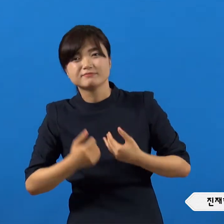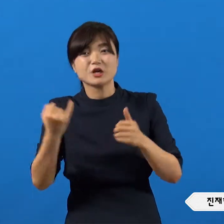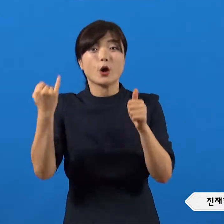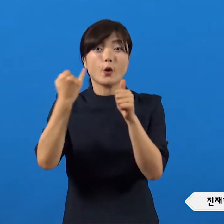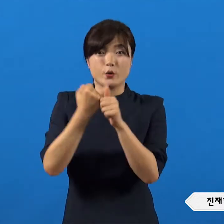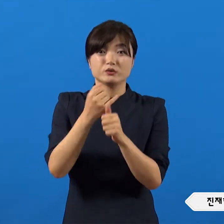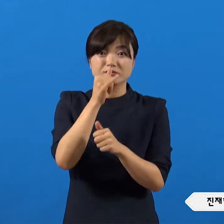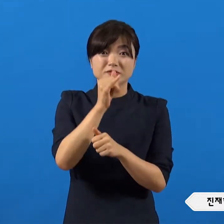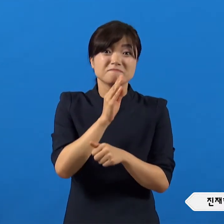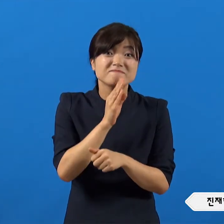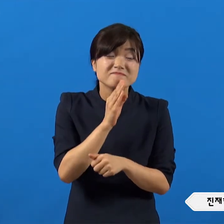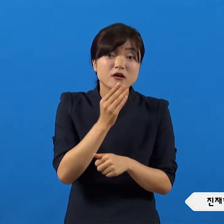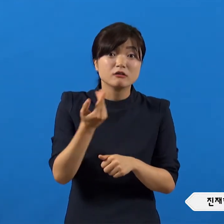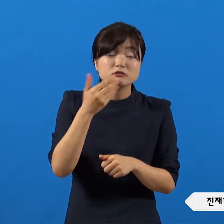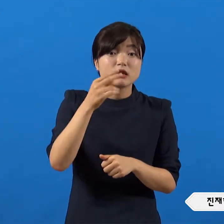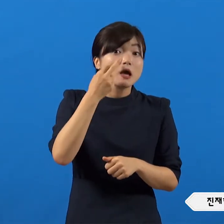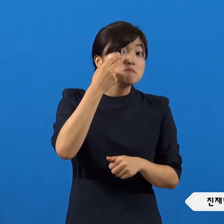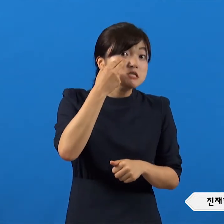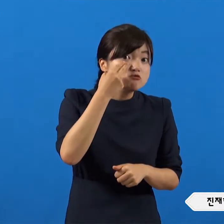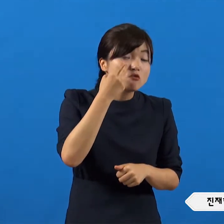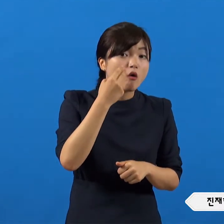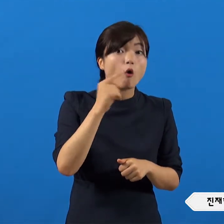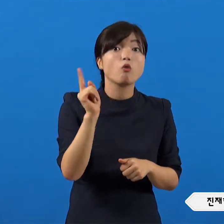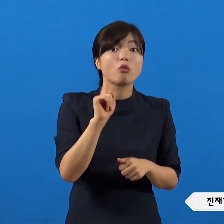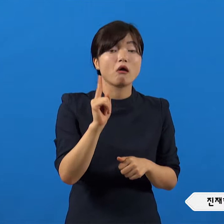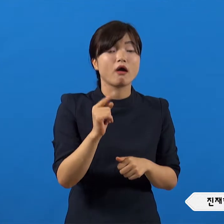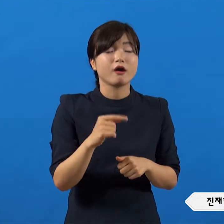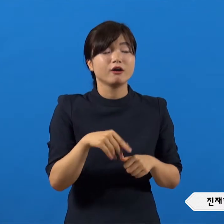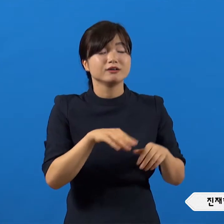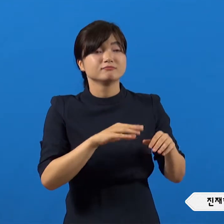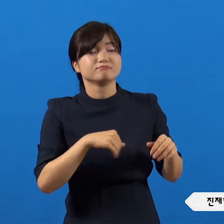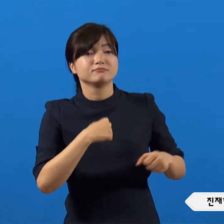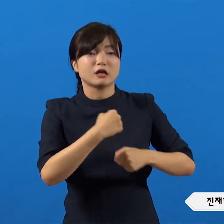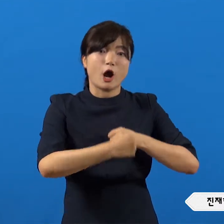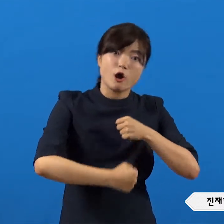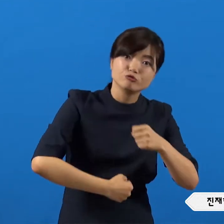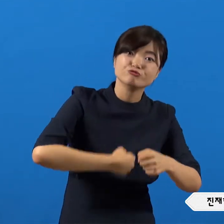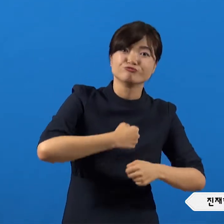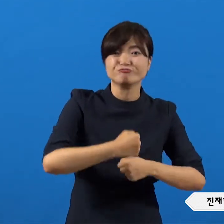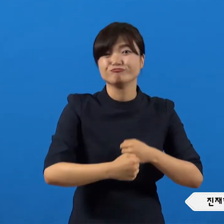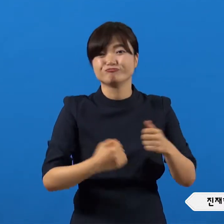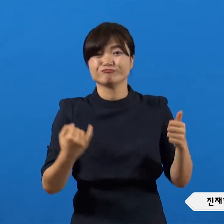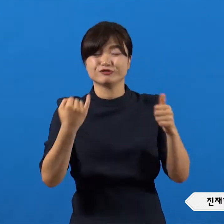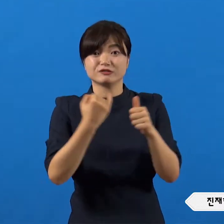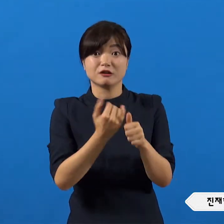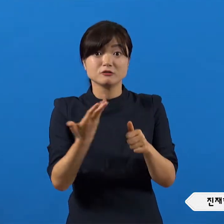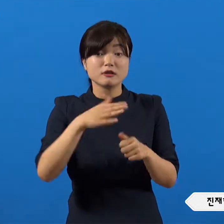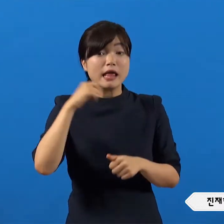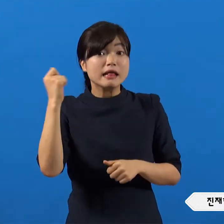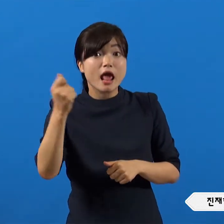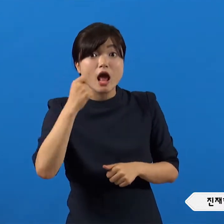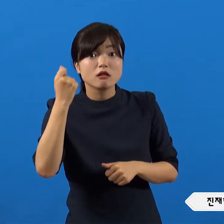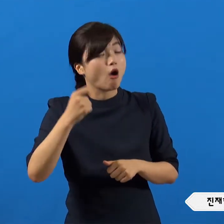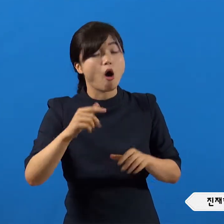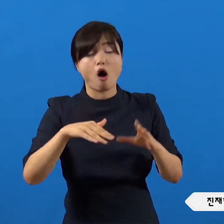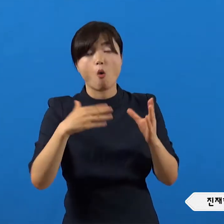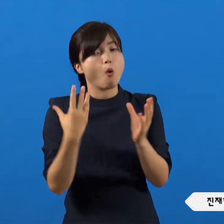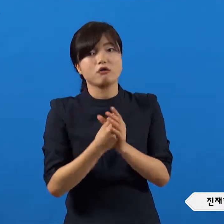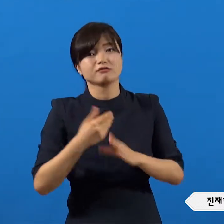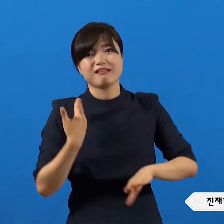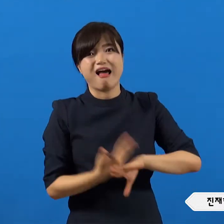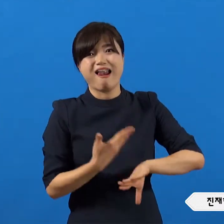이런 뜻이 있는데 미국만 해도 훨씬 더 부드럽습니다. 그런데 케냐, 아프리카는 또